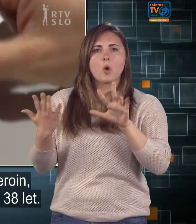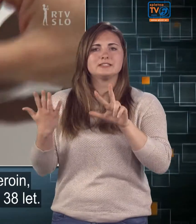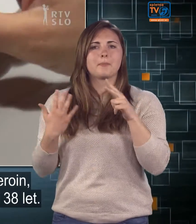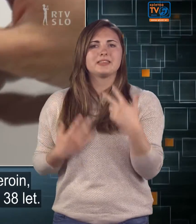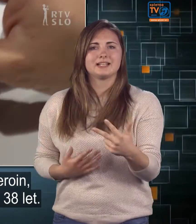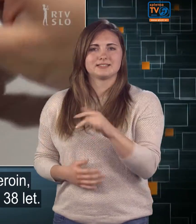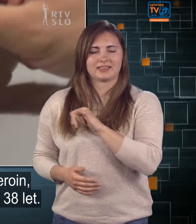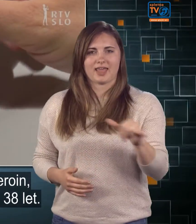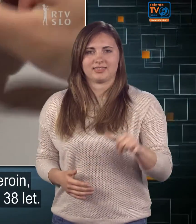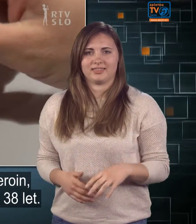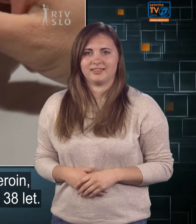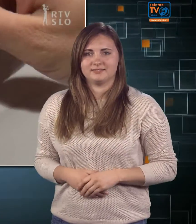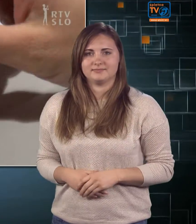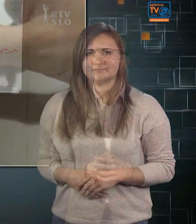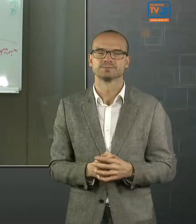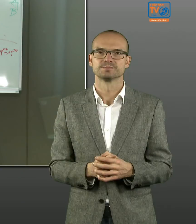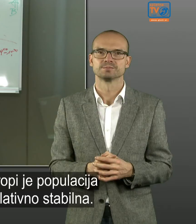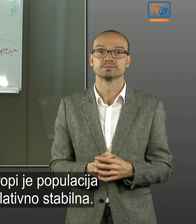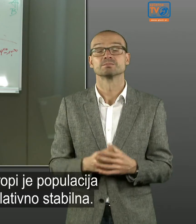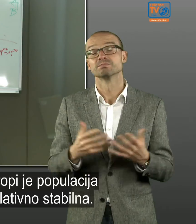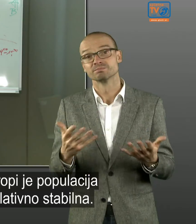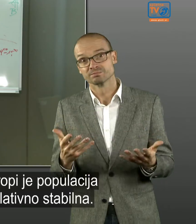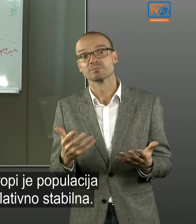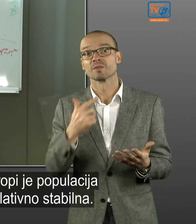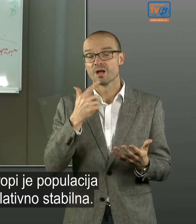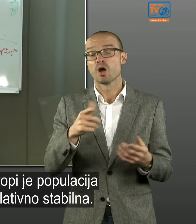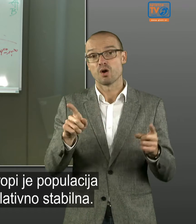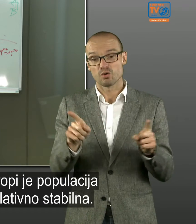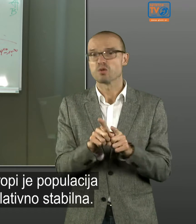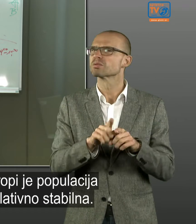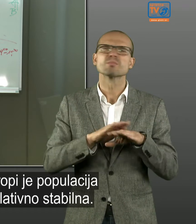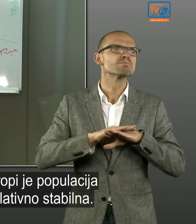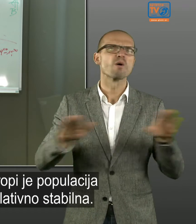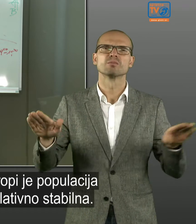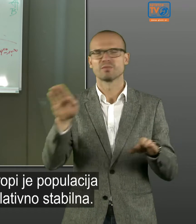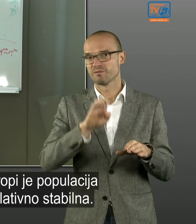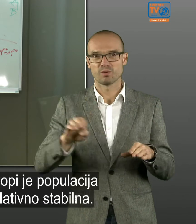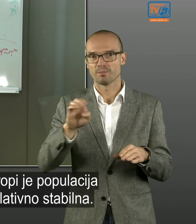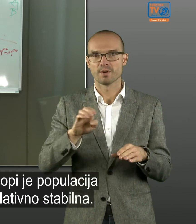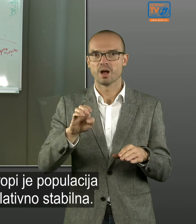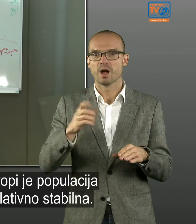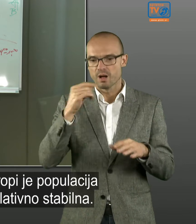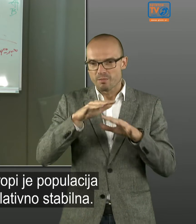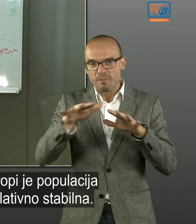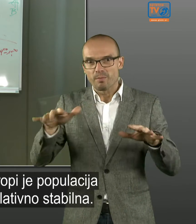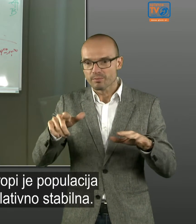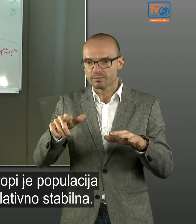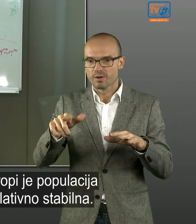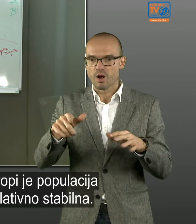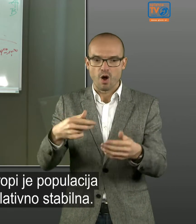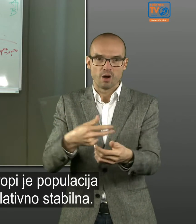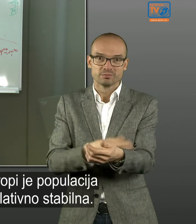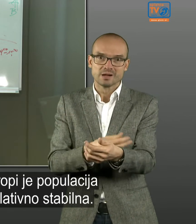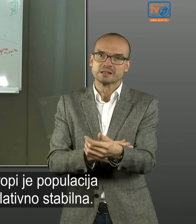okoli 38 let. Torej, tako kot povsod v Evropi je populacija opioidnih odvisnikov